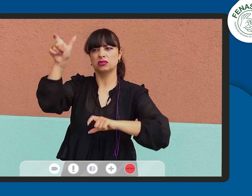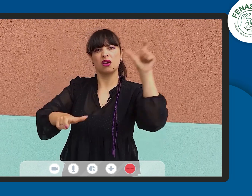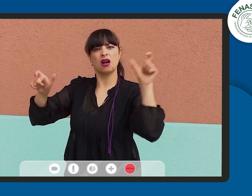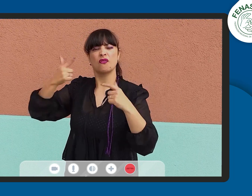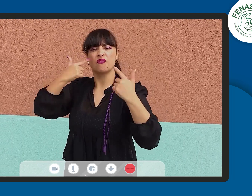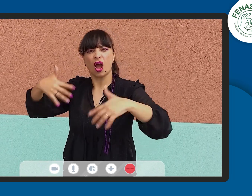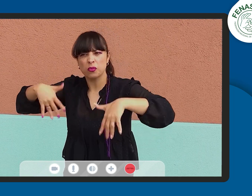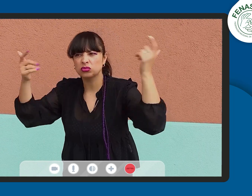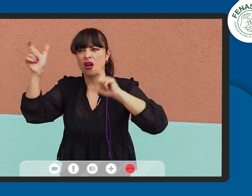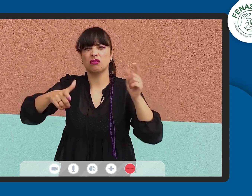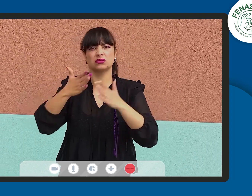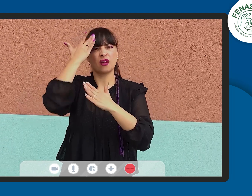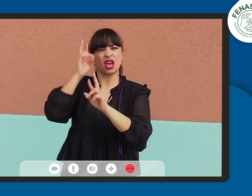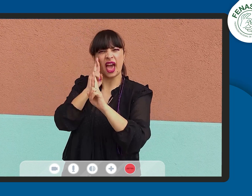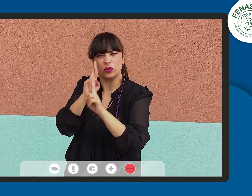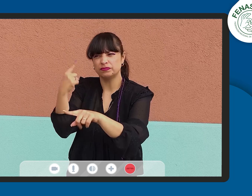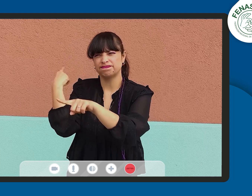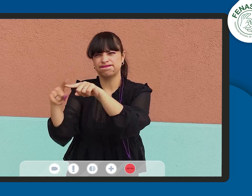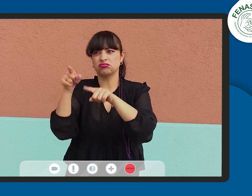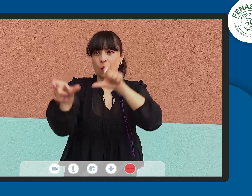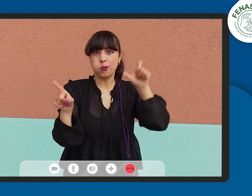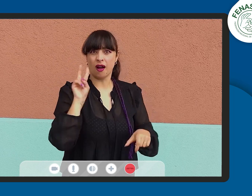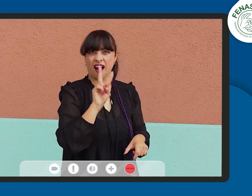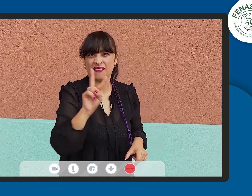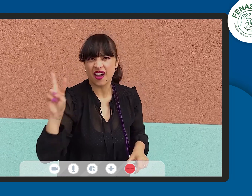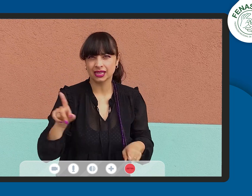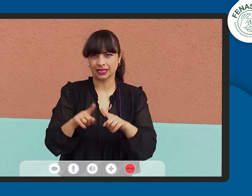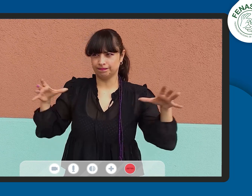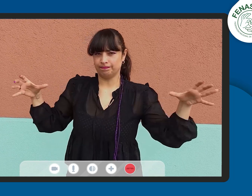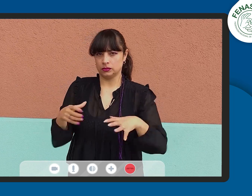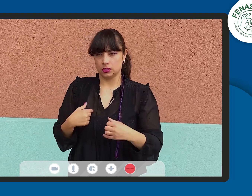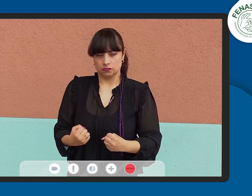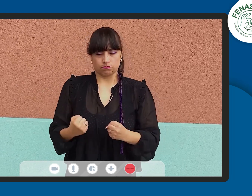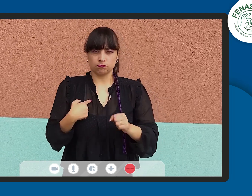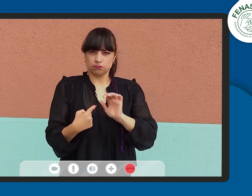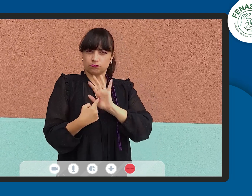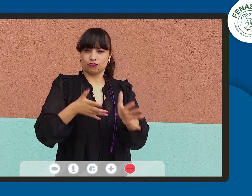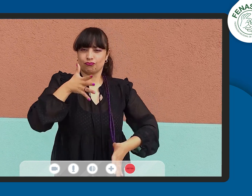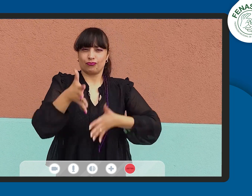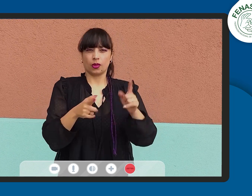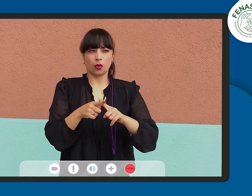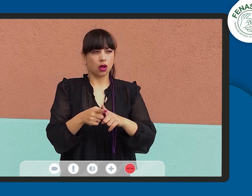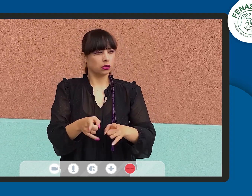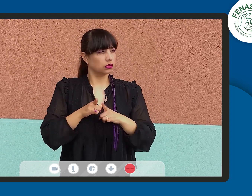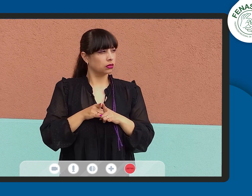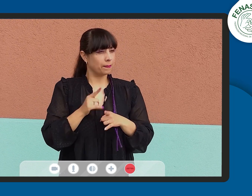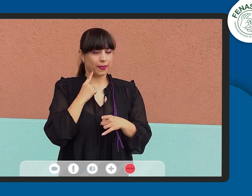nervio. No era como el público pequeño de la asociación, allí en el festival, con personas famosas, reconocidas dentro de la comunidad